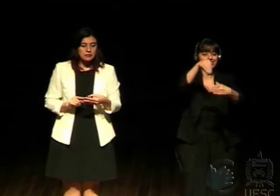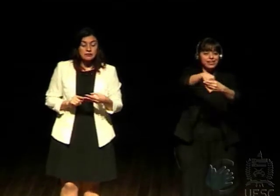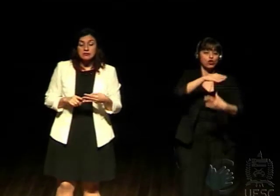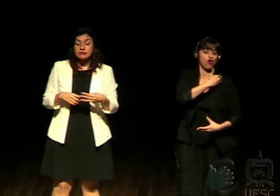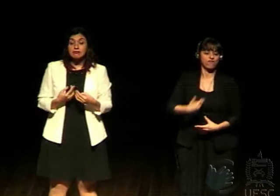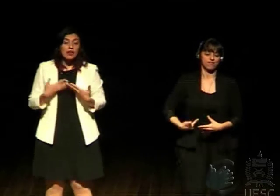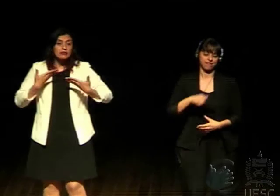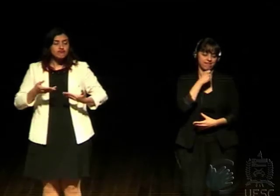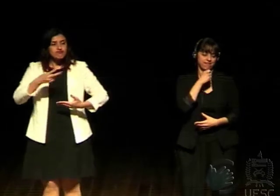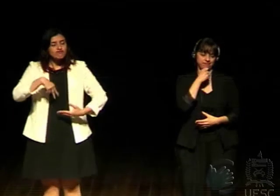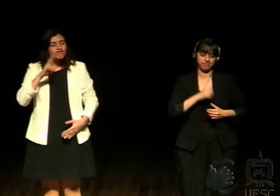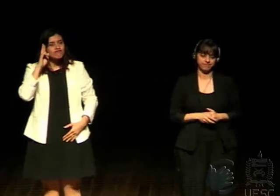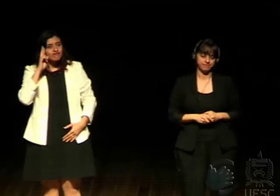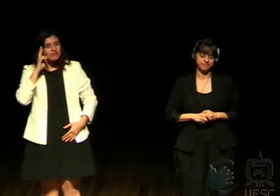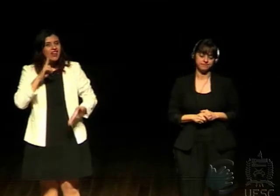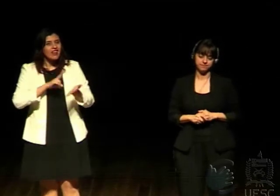ejemplo.